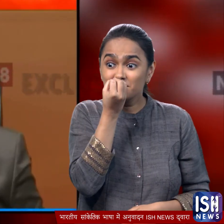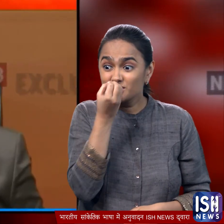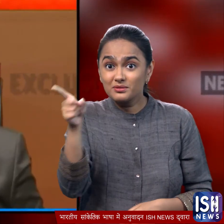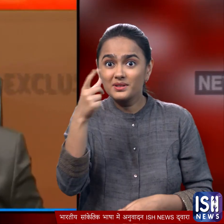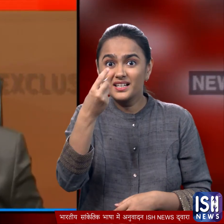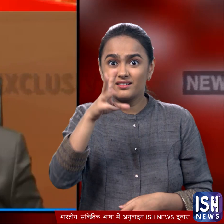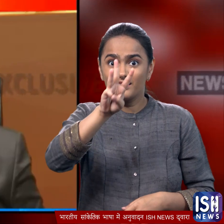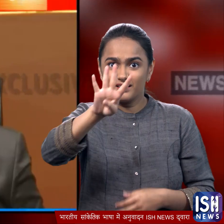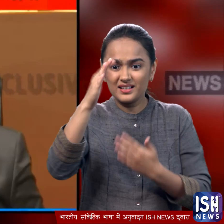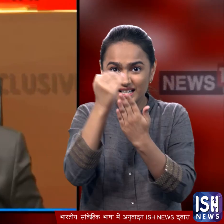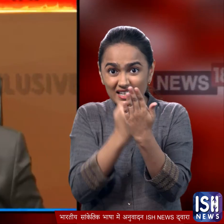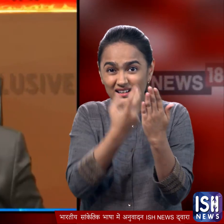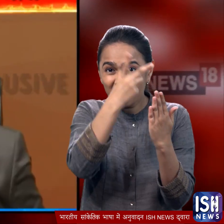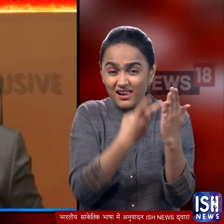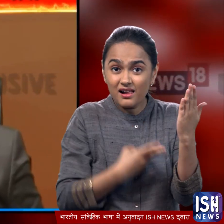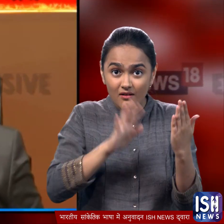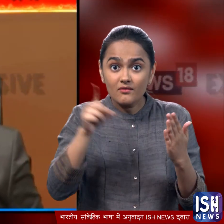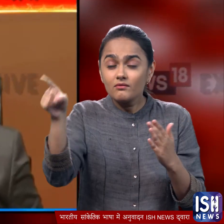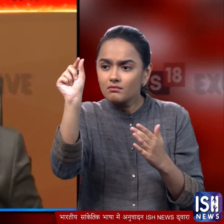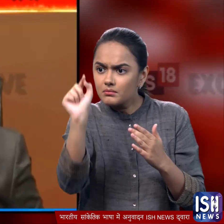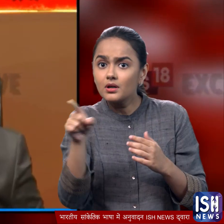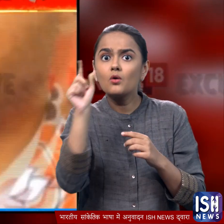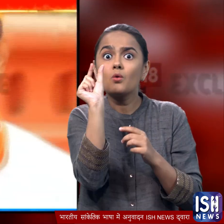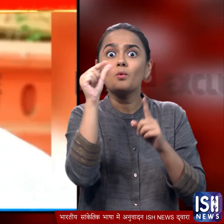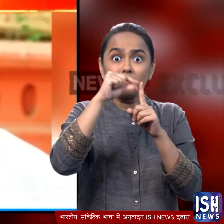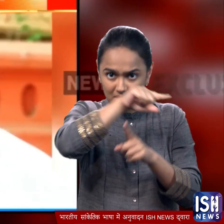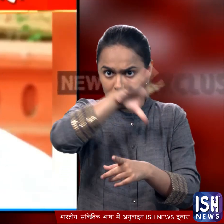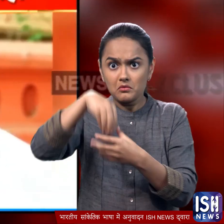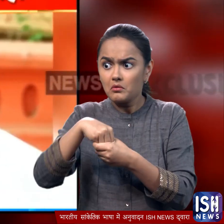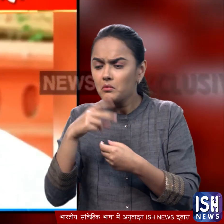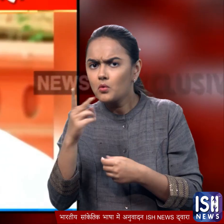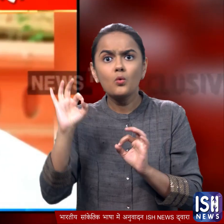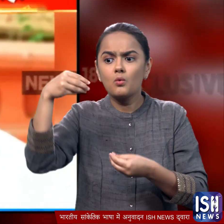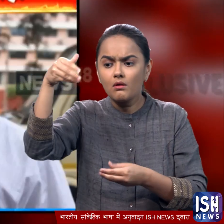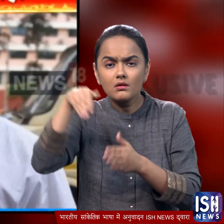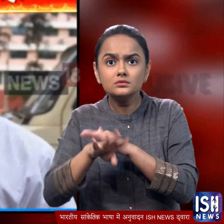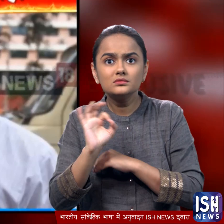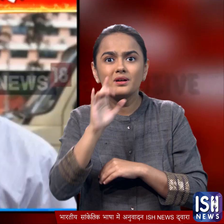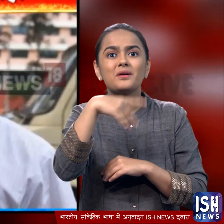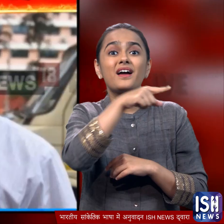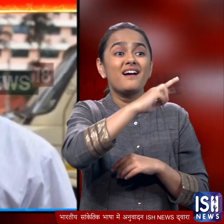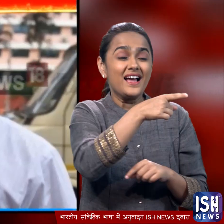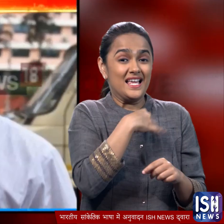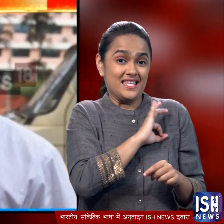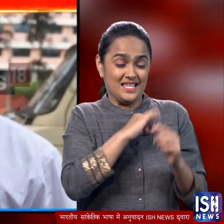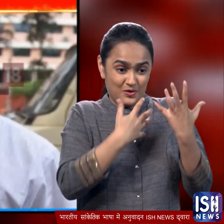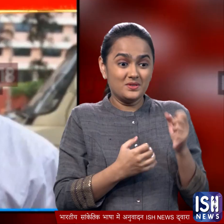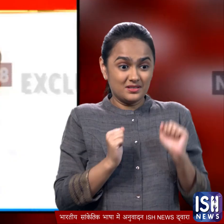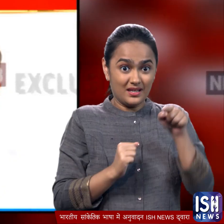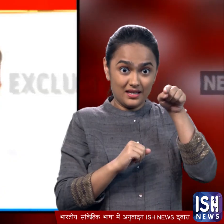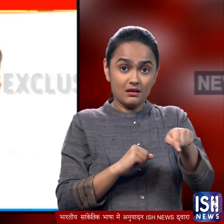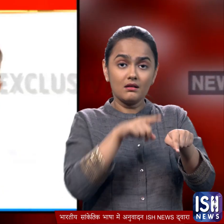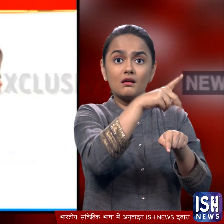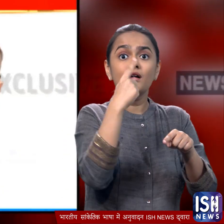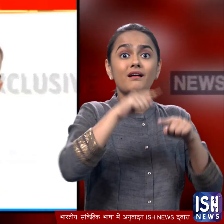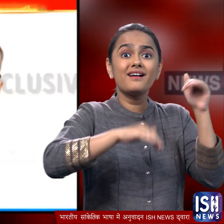लेकिन बीजेपी की तरफ से जिन 34 उम्मीदवारों के नाम का ऐलान किया गया, उनमें उत्पल पर्रिकर का नाम शामिल नहीं था और जो पणजी सीट उनकी पसंद बताई जा रही है,